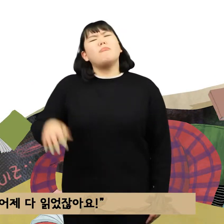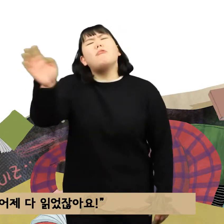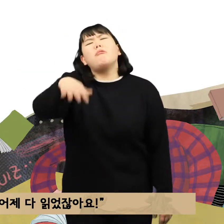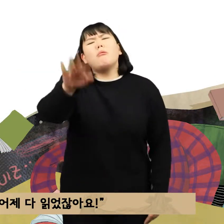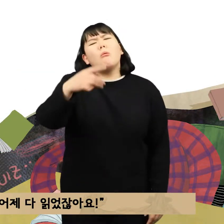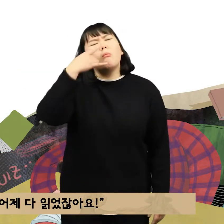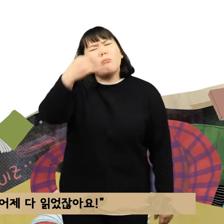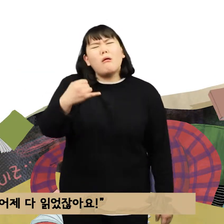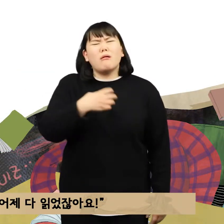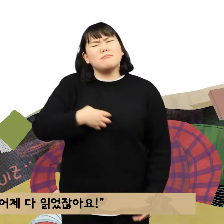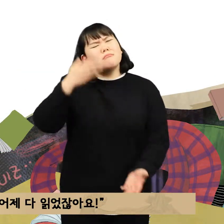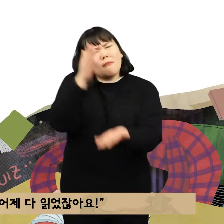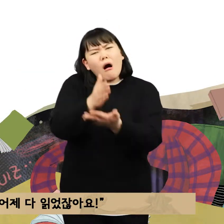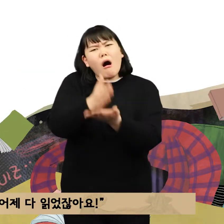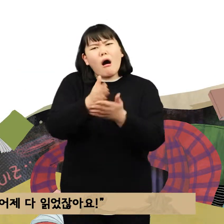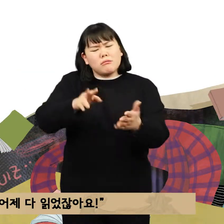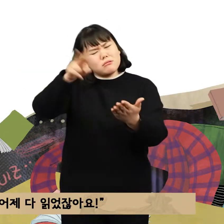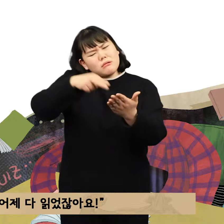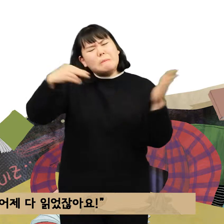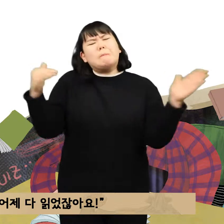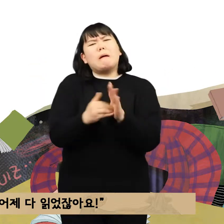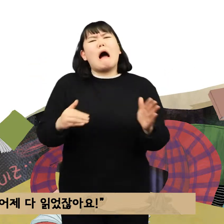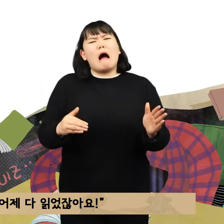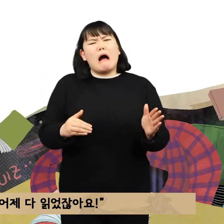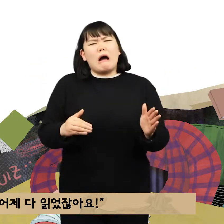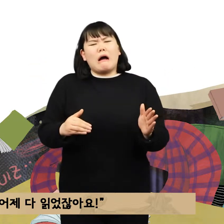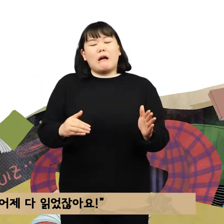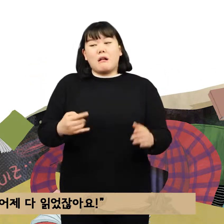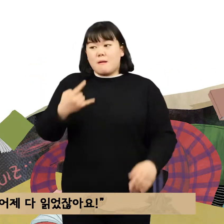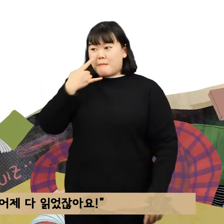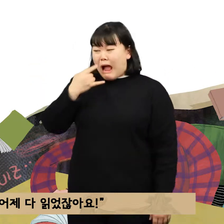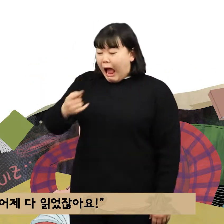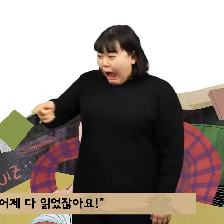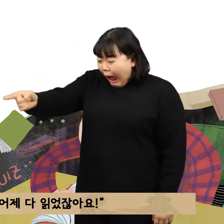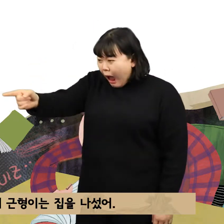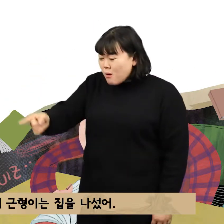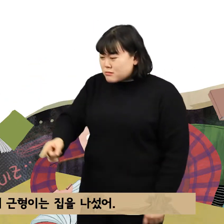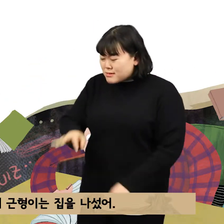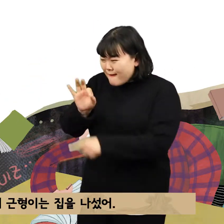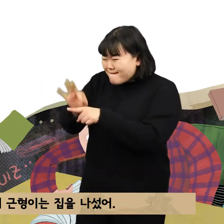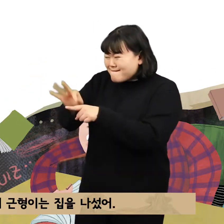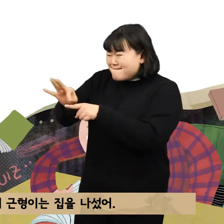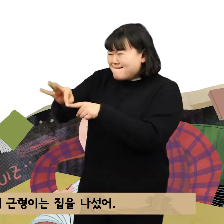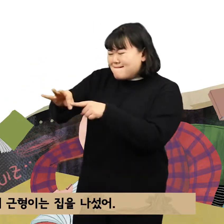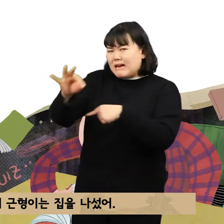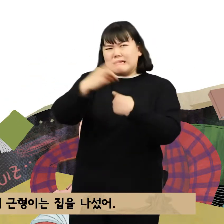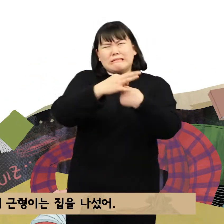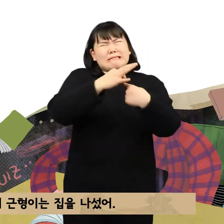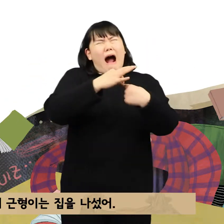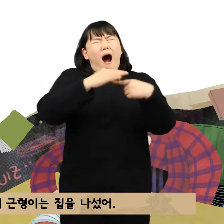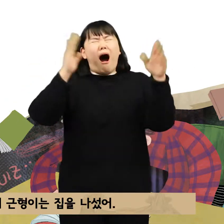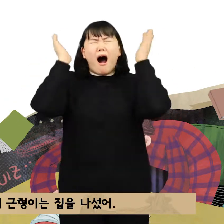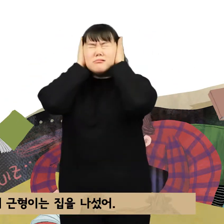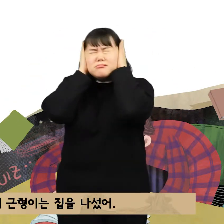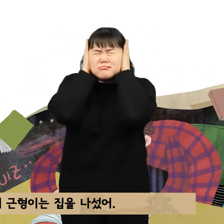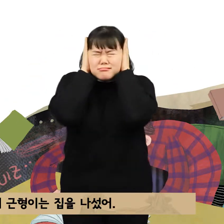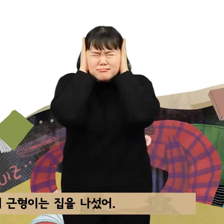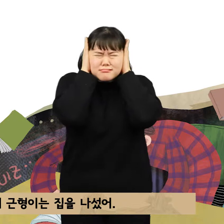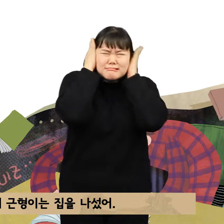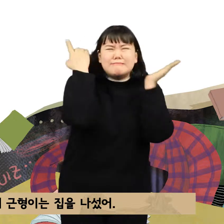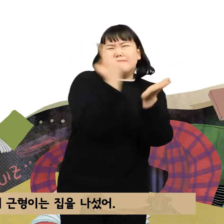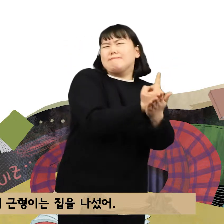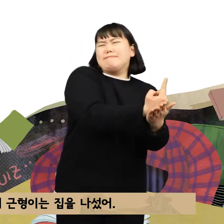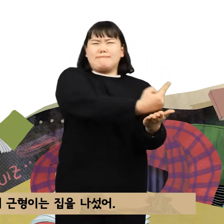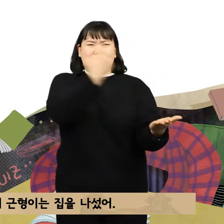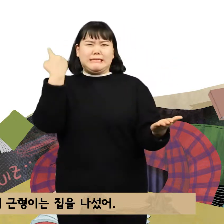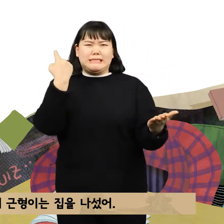엄마, 걱정 말아요. 어제 다 읽었잖아요. 엄마 말이 끝나기도 전에 근영이는